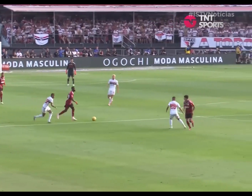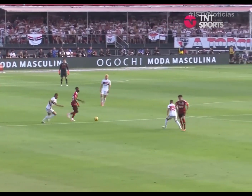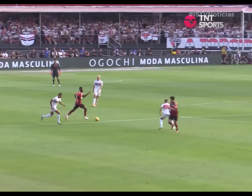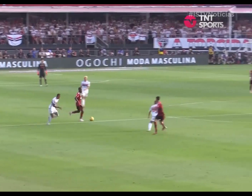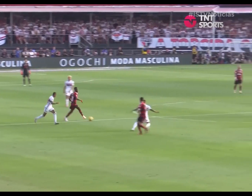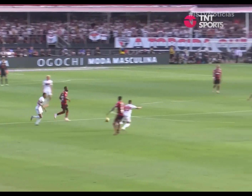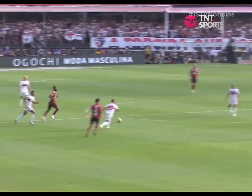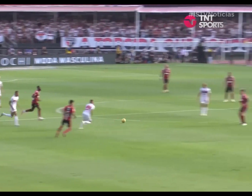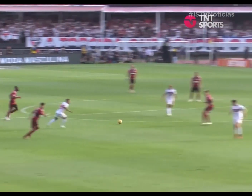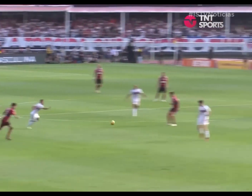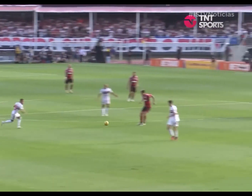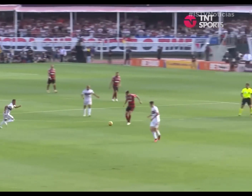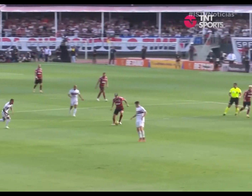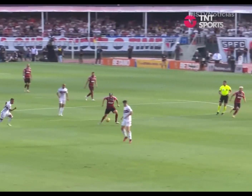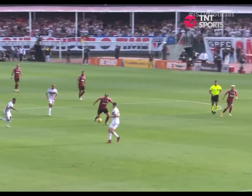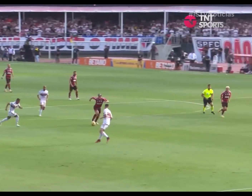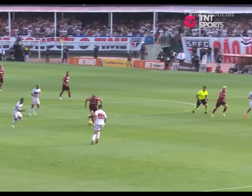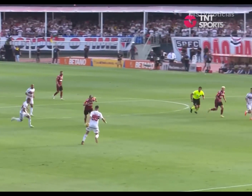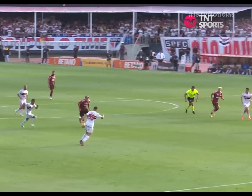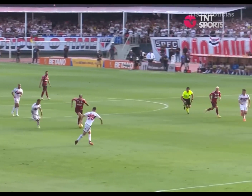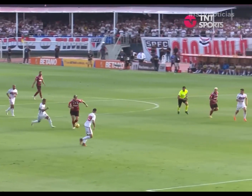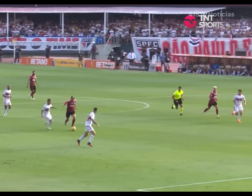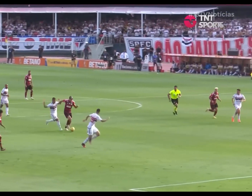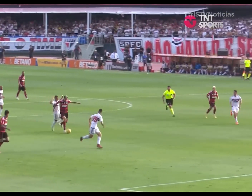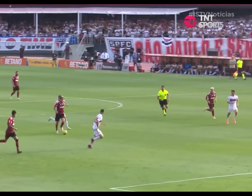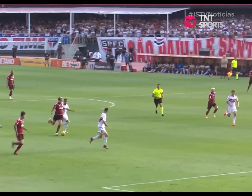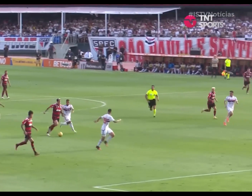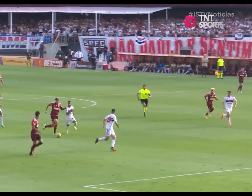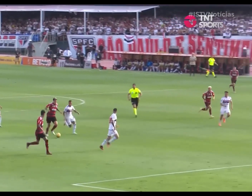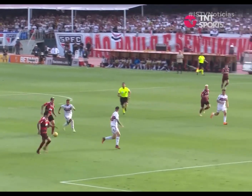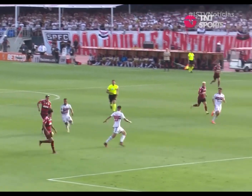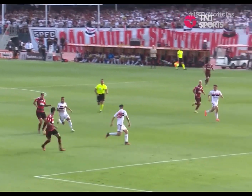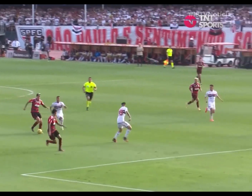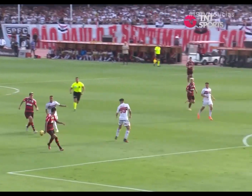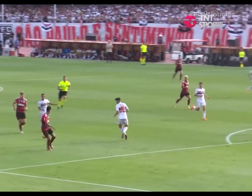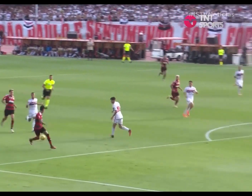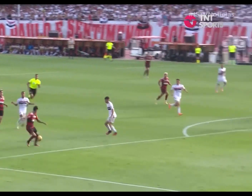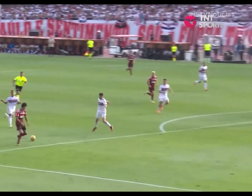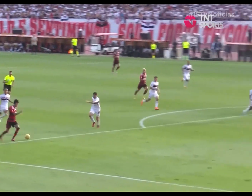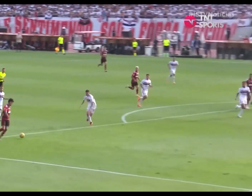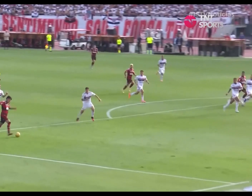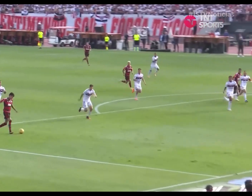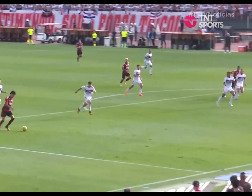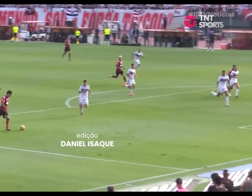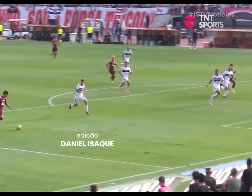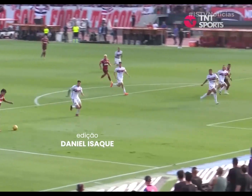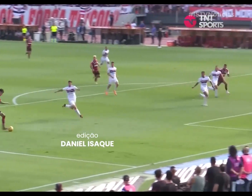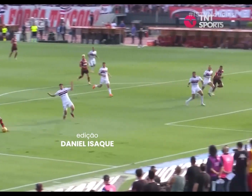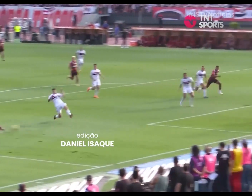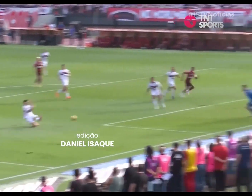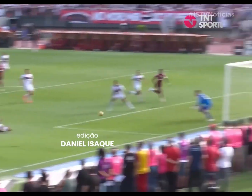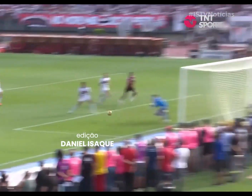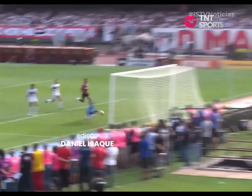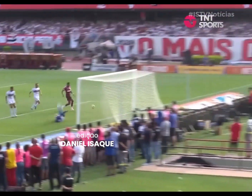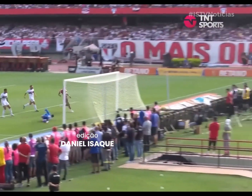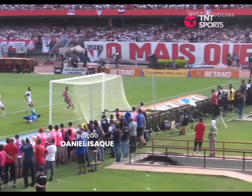e prestando atenção na situação foi o Flamengo, que já sonda o técnico português para ser o seu próximo técnico. Jorge Jesus